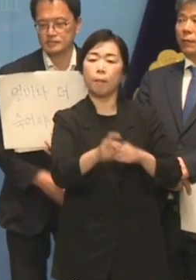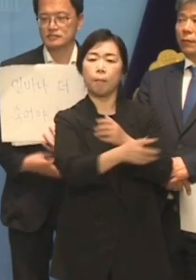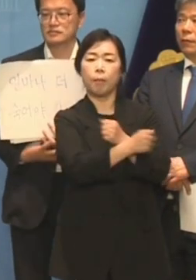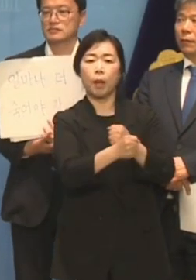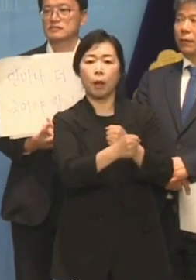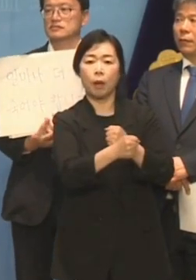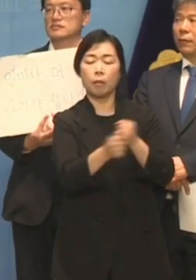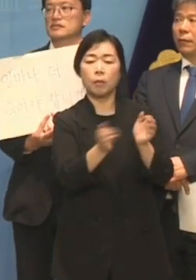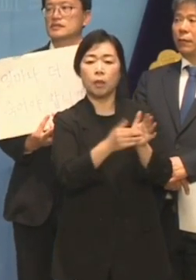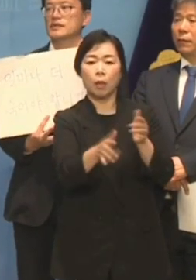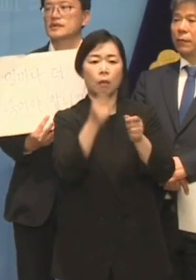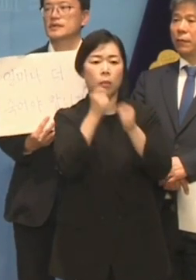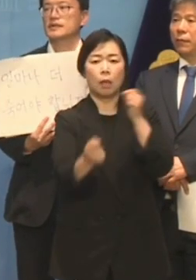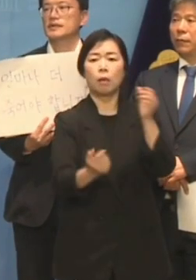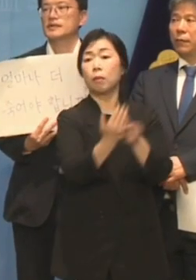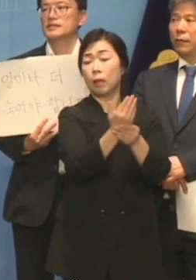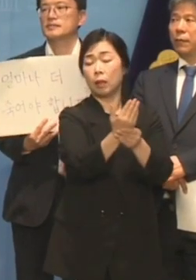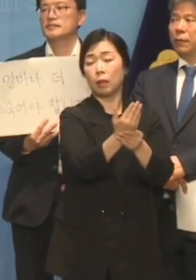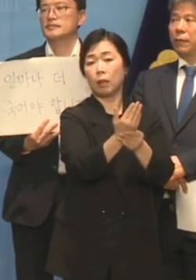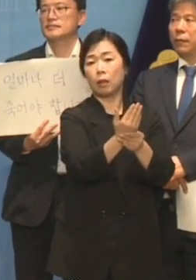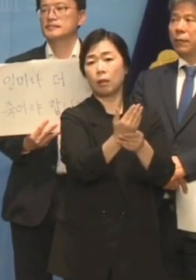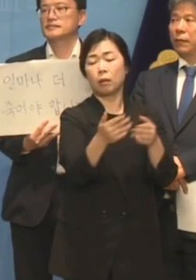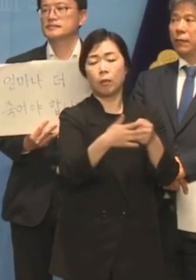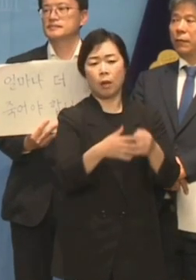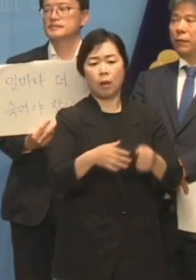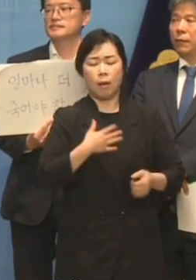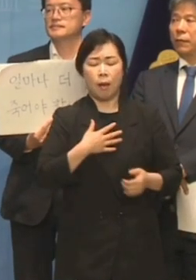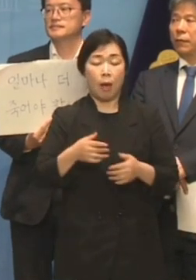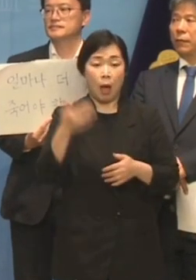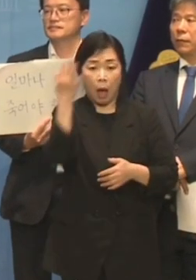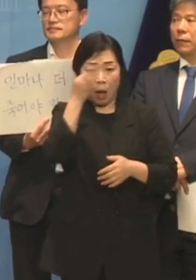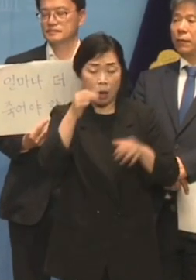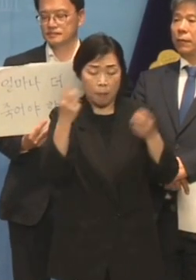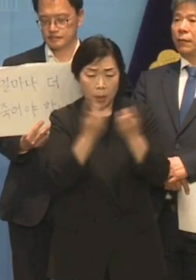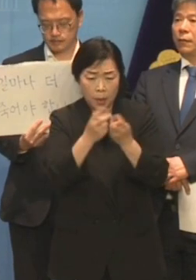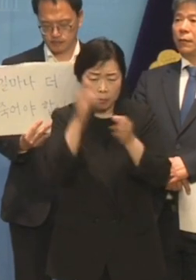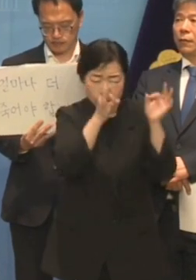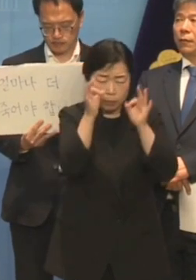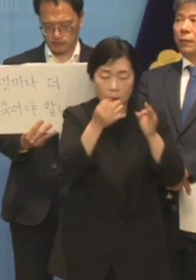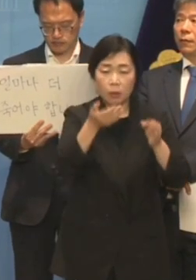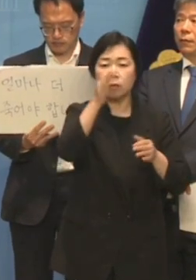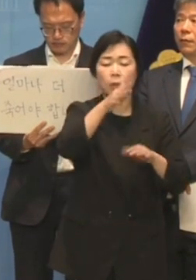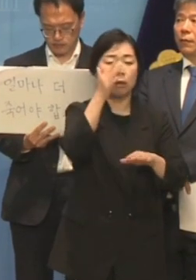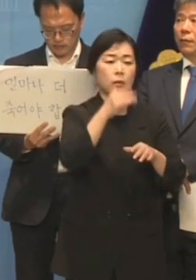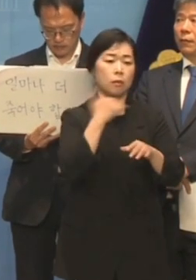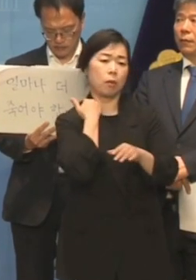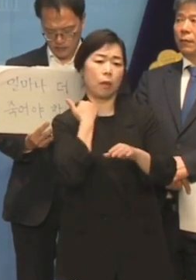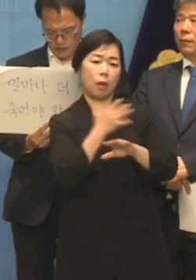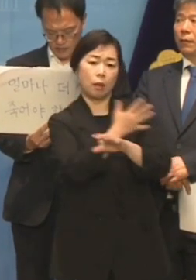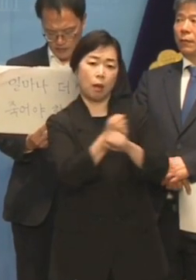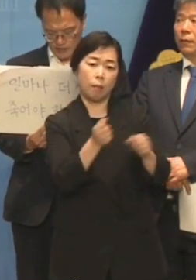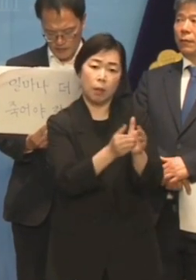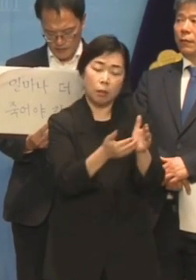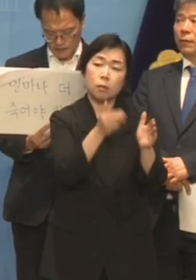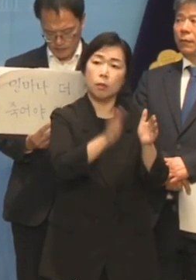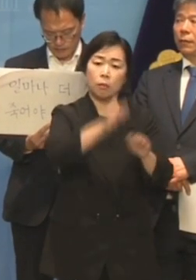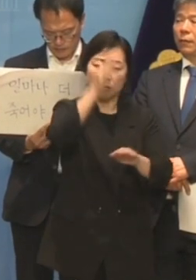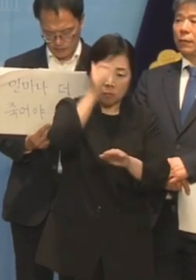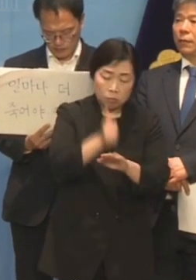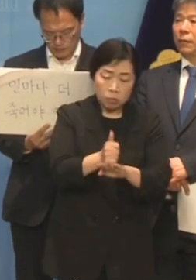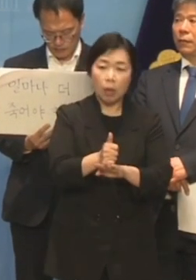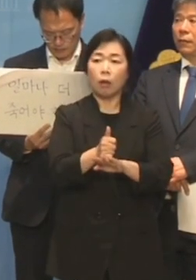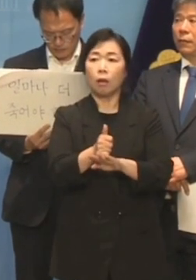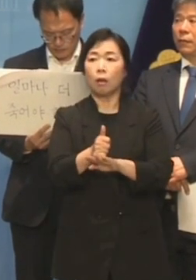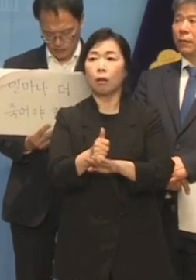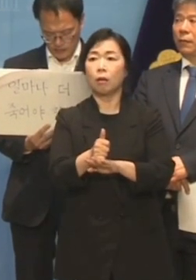딱 전세 사기 주택이었어요. 그 친구는 자기가 알아볼 수 있는 모든 것을 다 알아보고 전세 계약을 했었는데